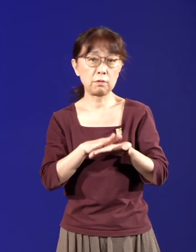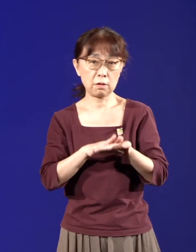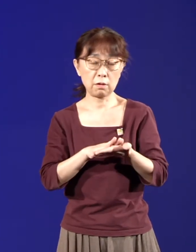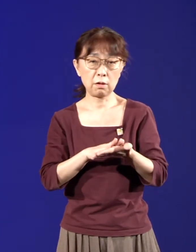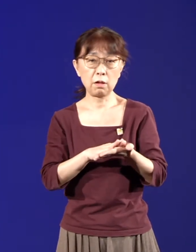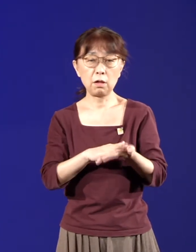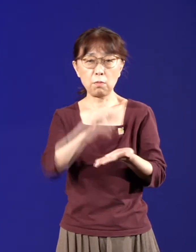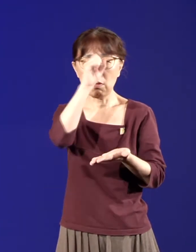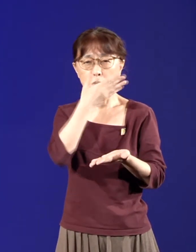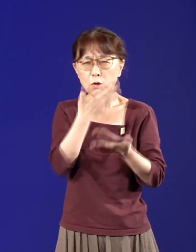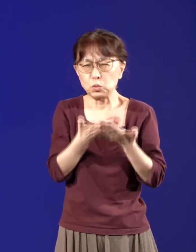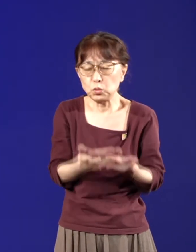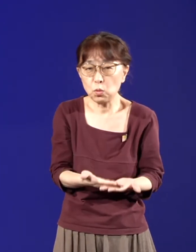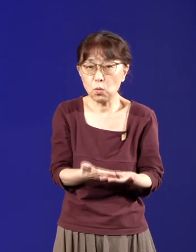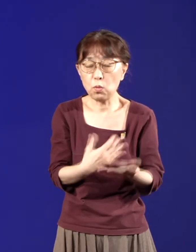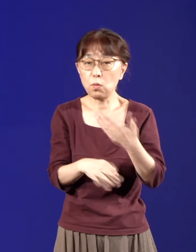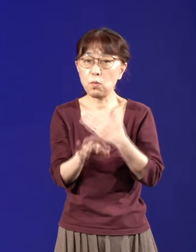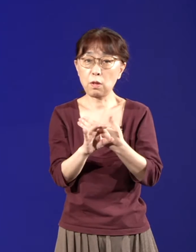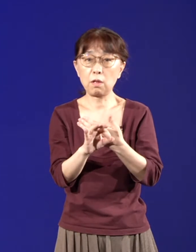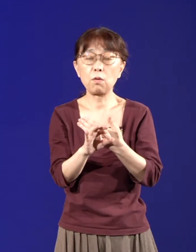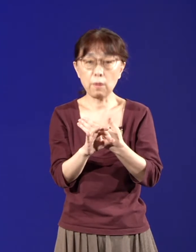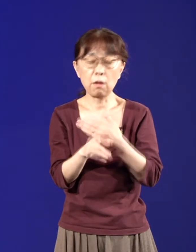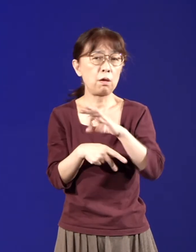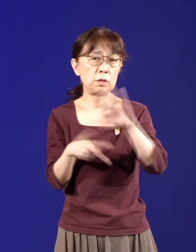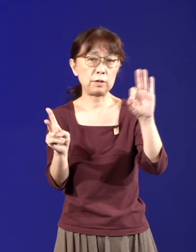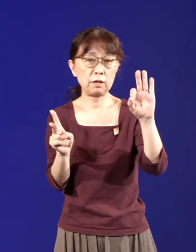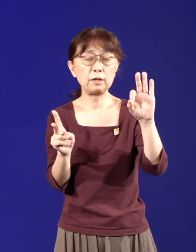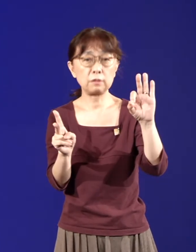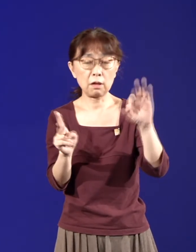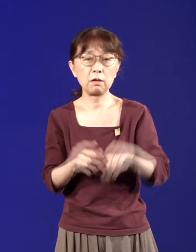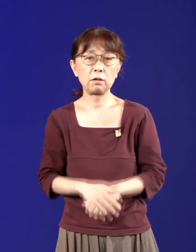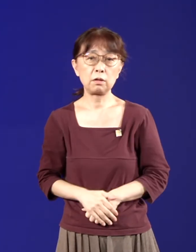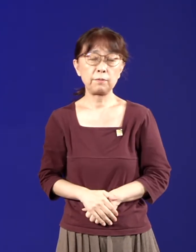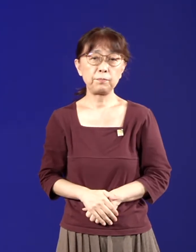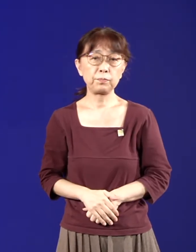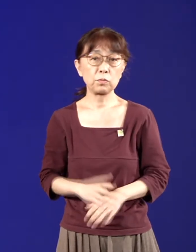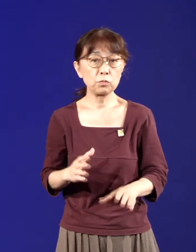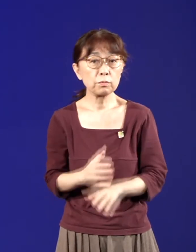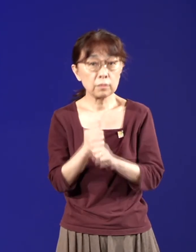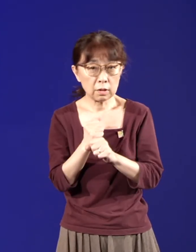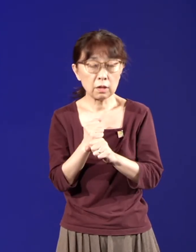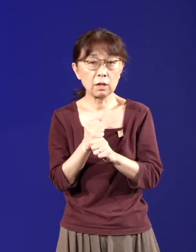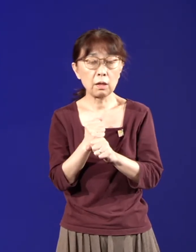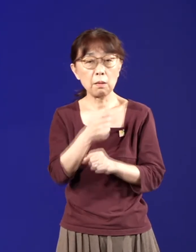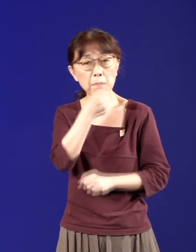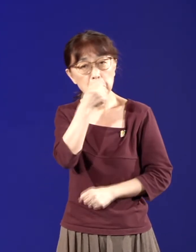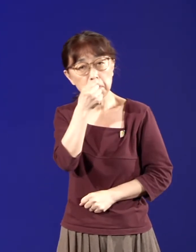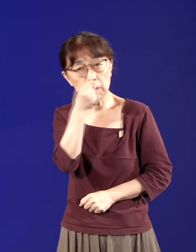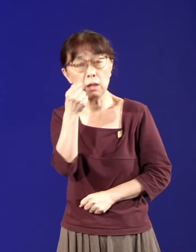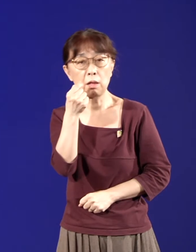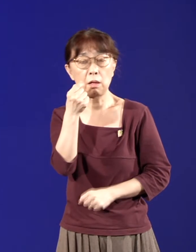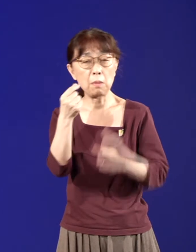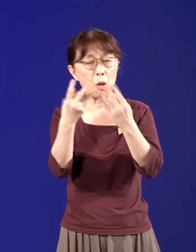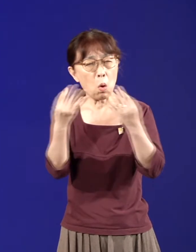に至ったという例は、発生はありませんでした。したがいまして、比較的多く